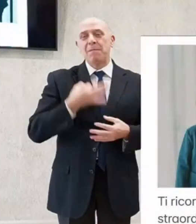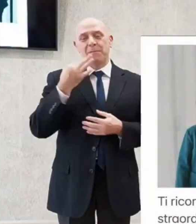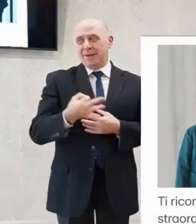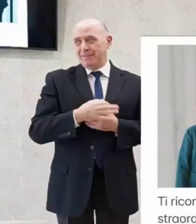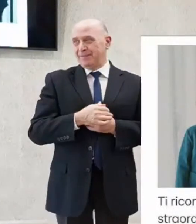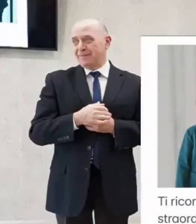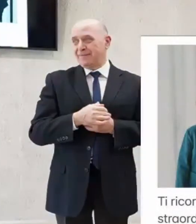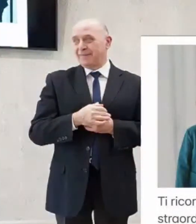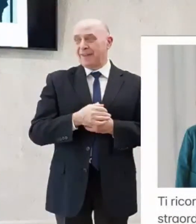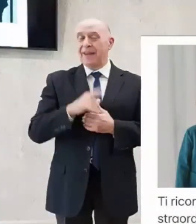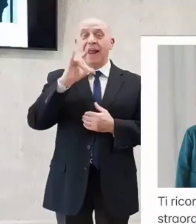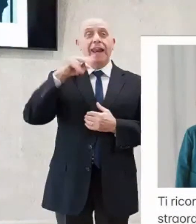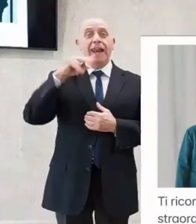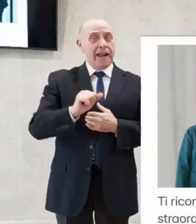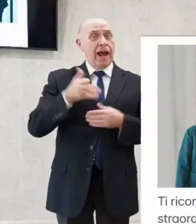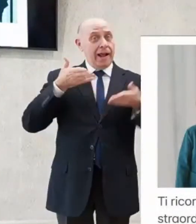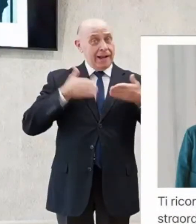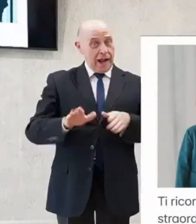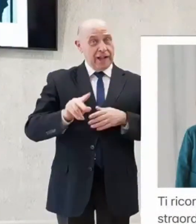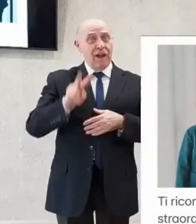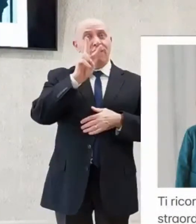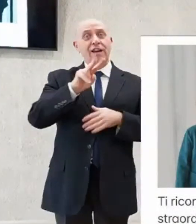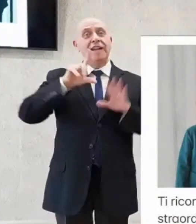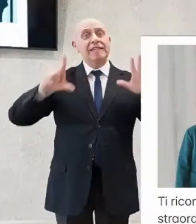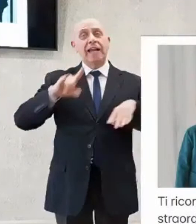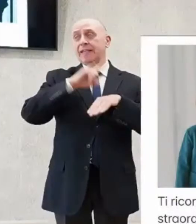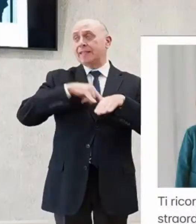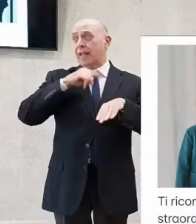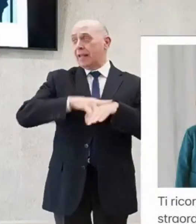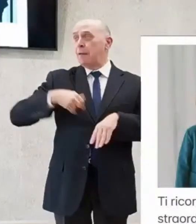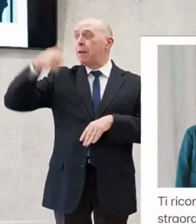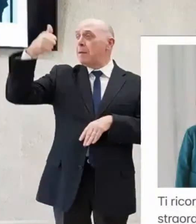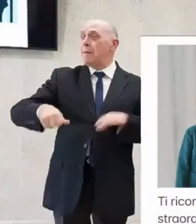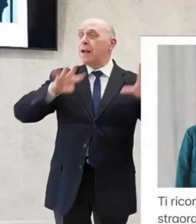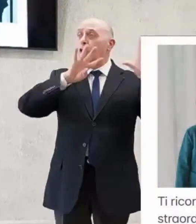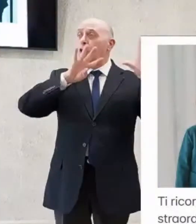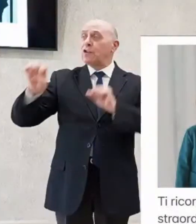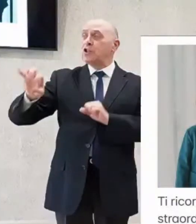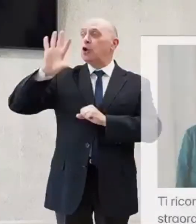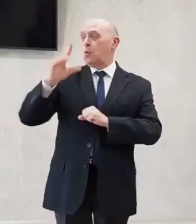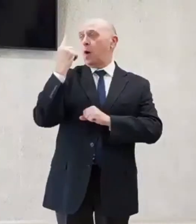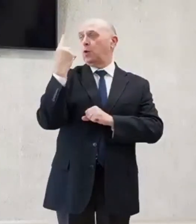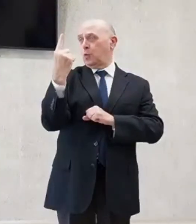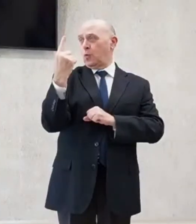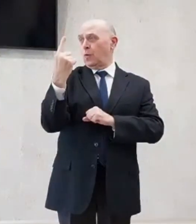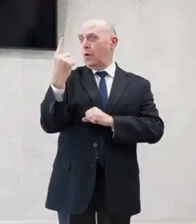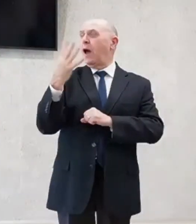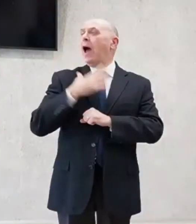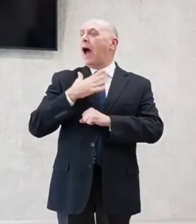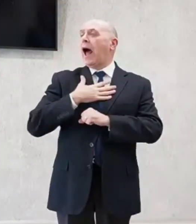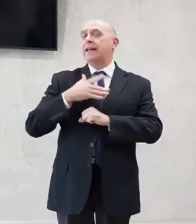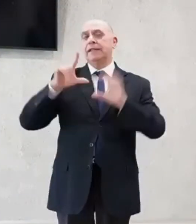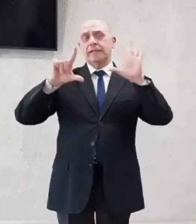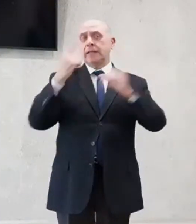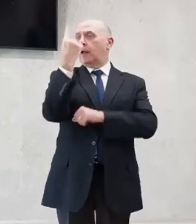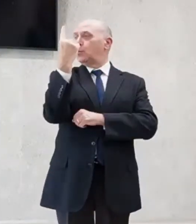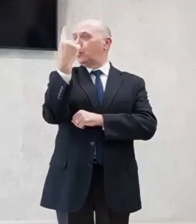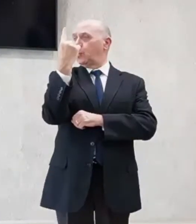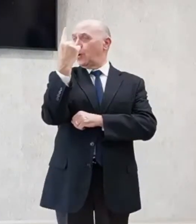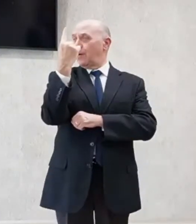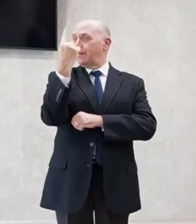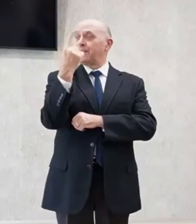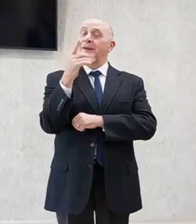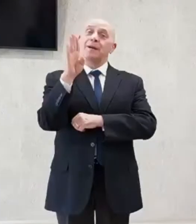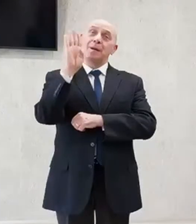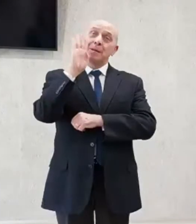linea era nata il 27 settembre 1951 aveva perciò 71 anni i suoi